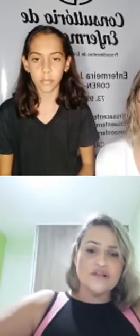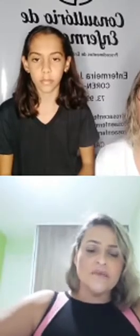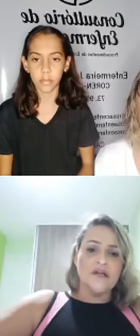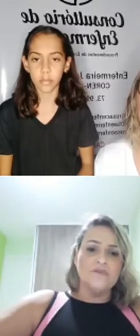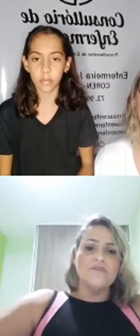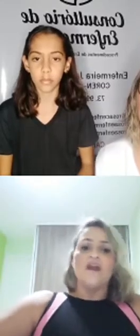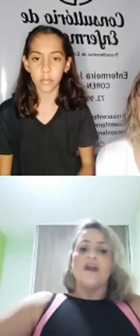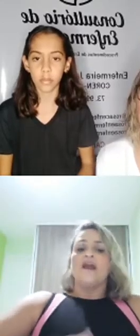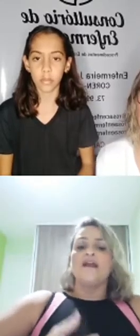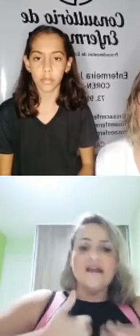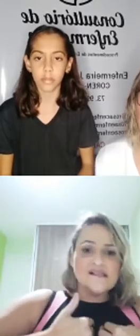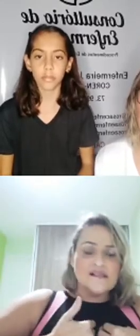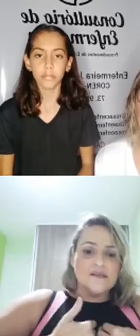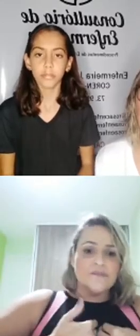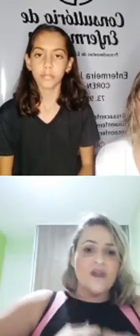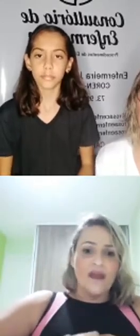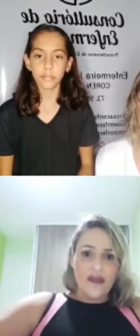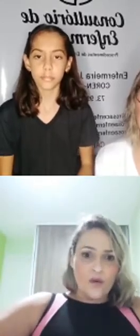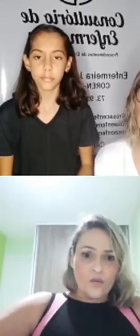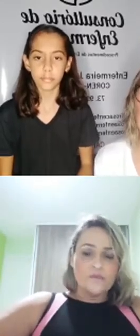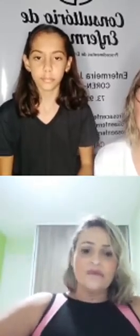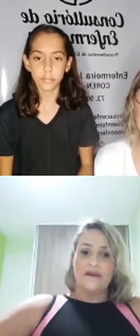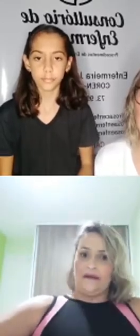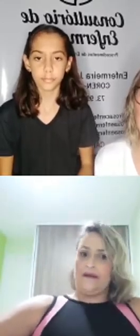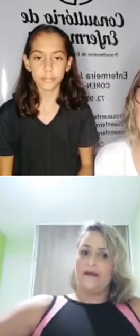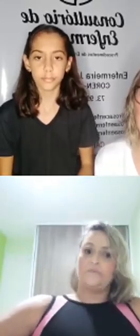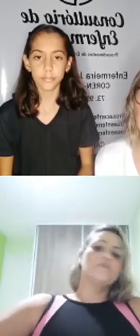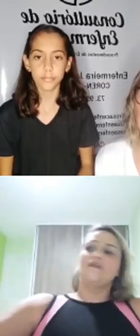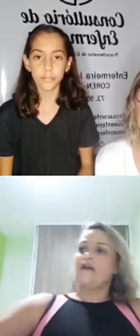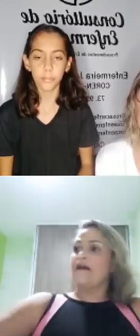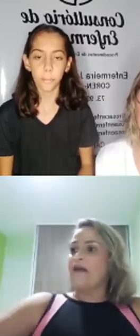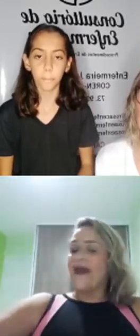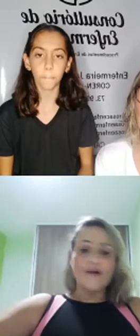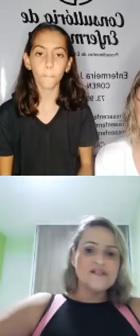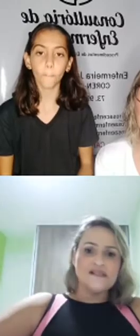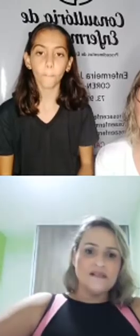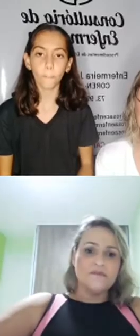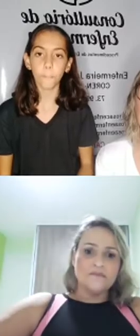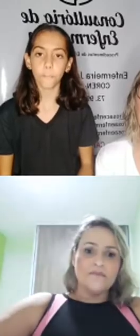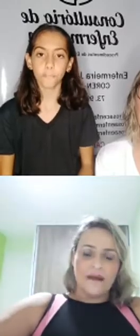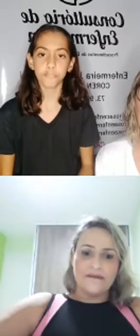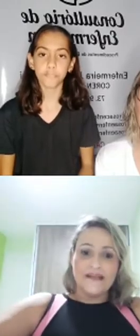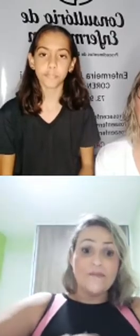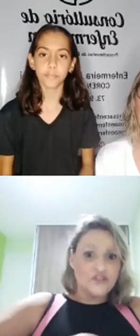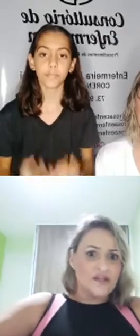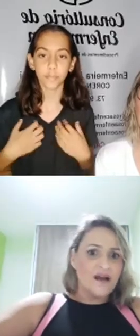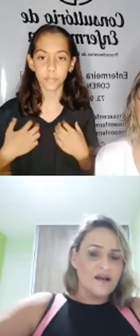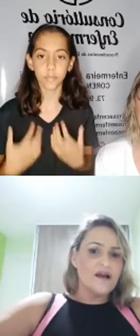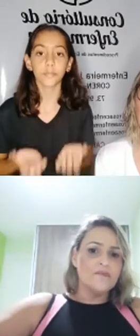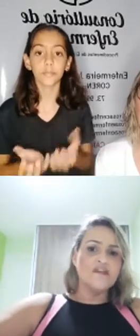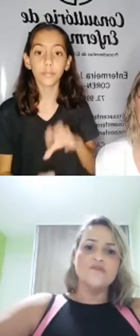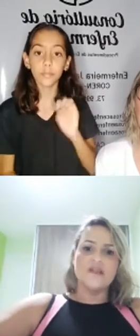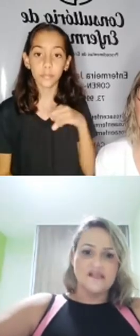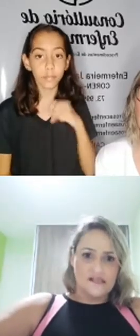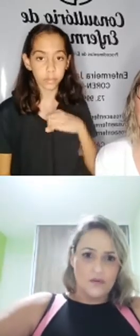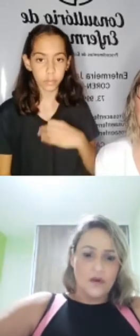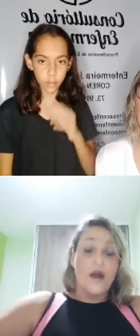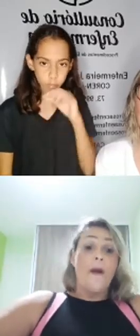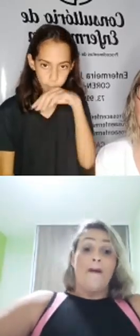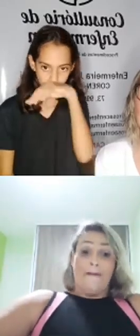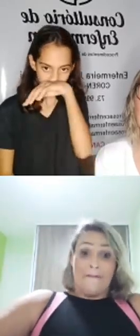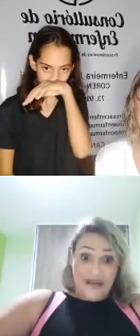angústias também. E assim, eu quero assim demonstrar aqui a minha